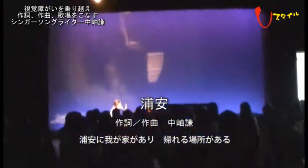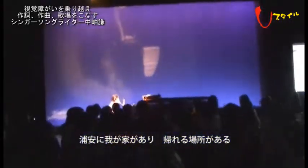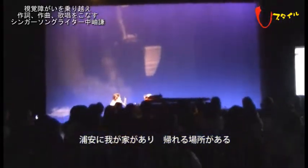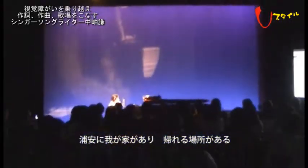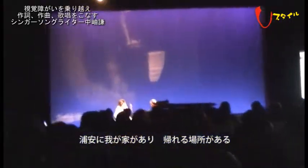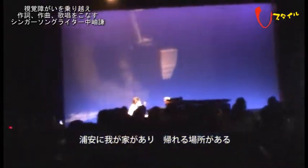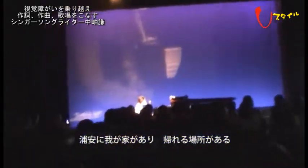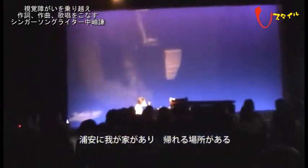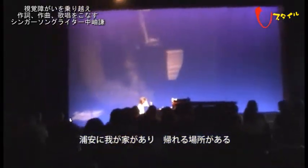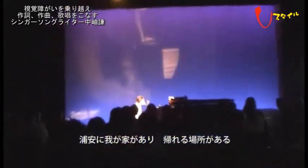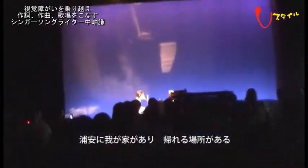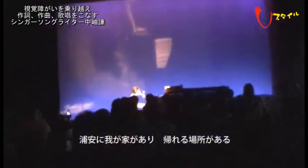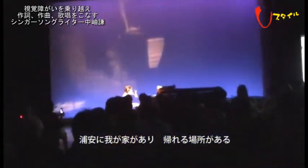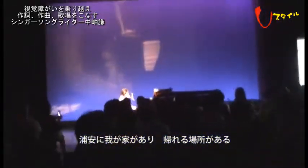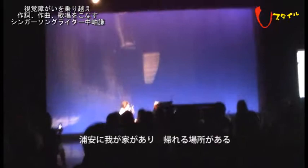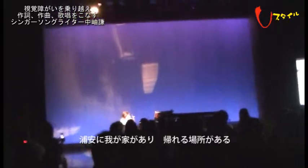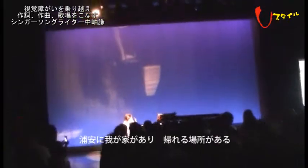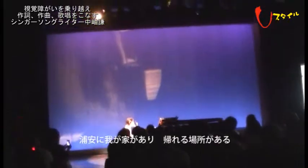me